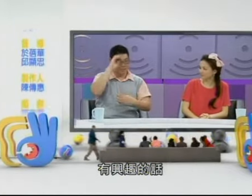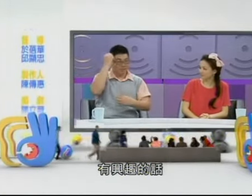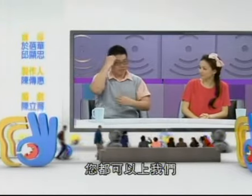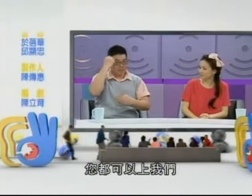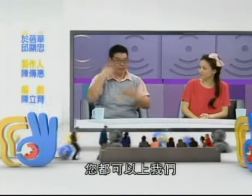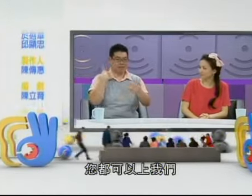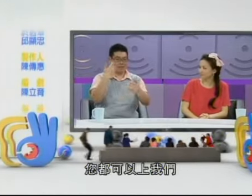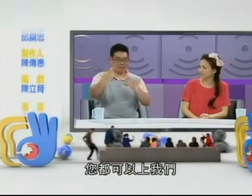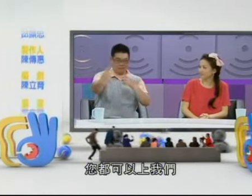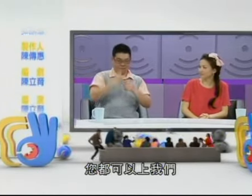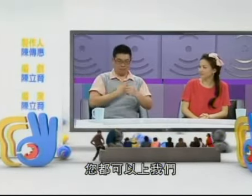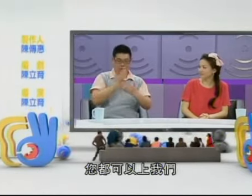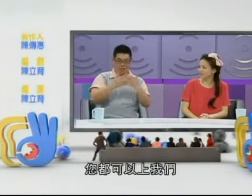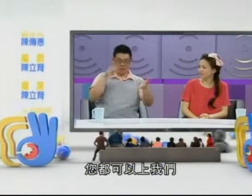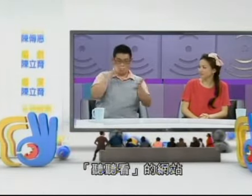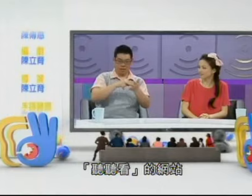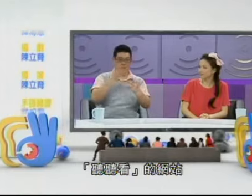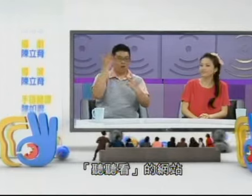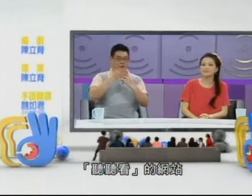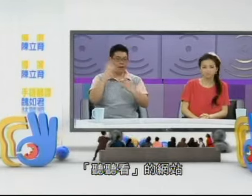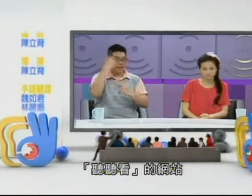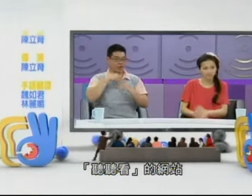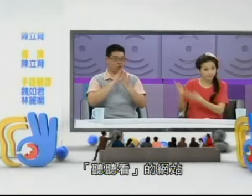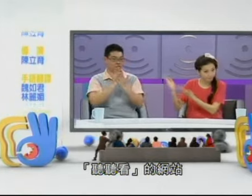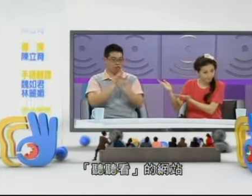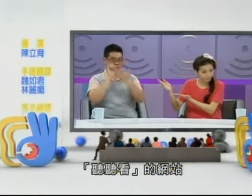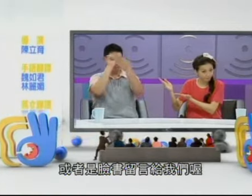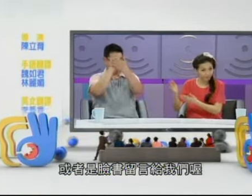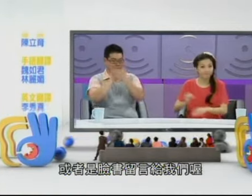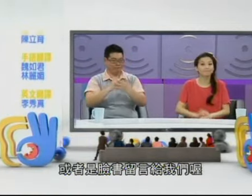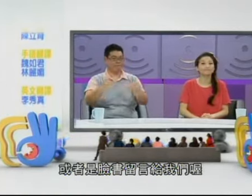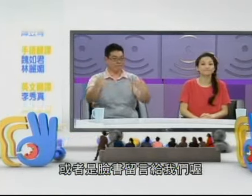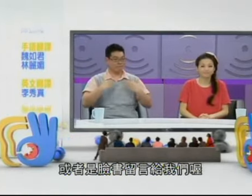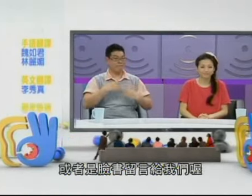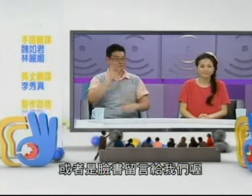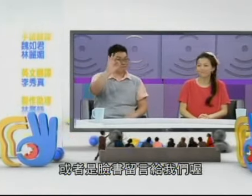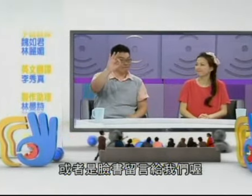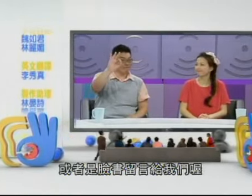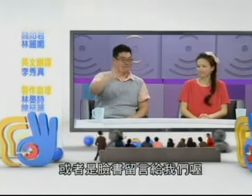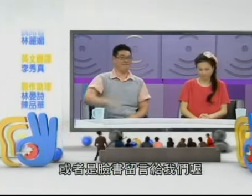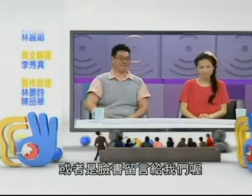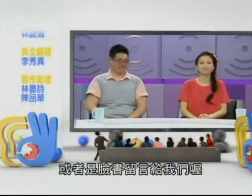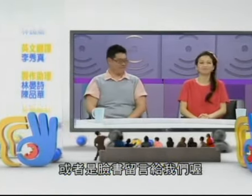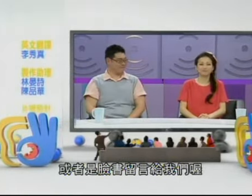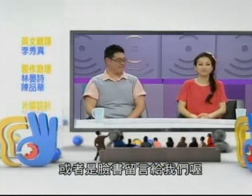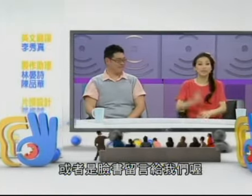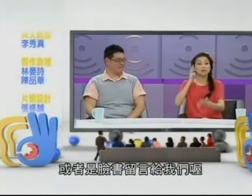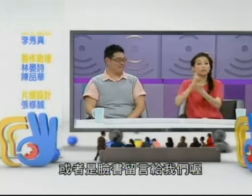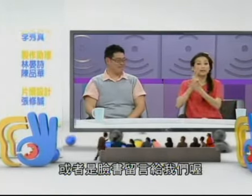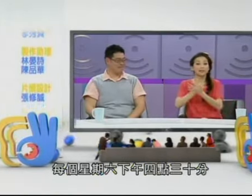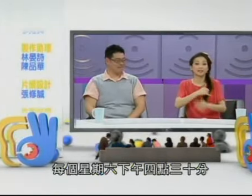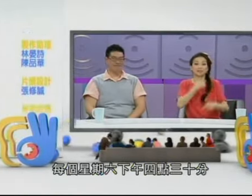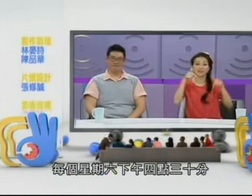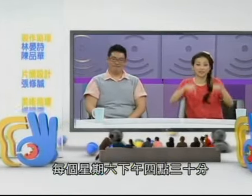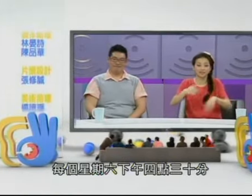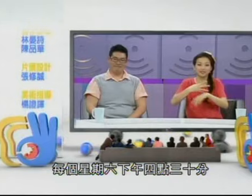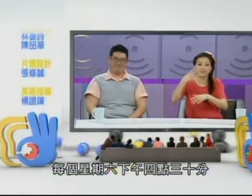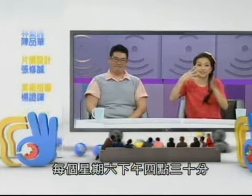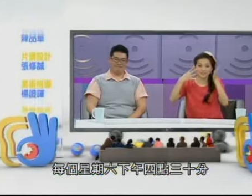您都可以上我们听听看的网站或者是脸书留言给我们哦每个星期六下午